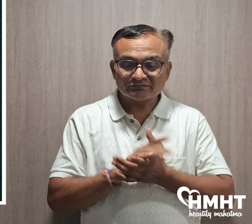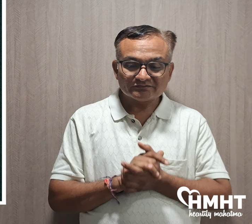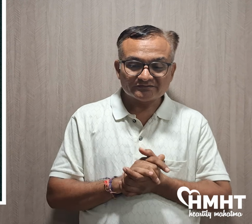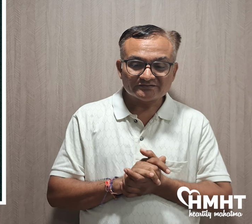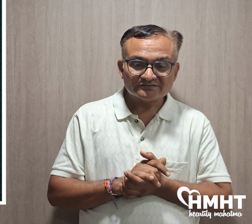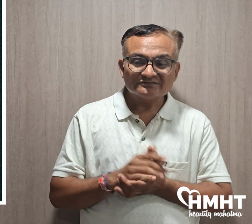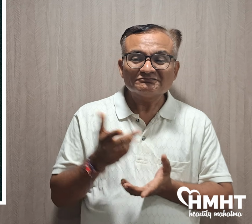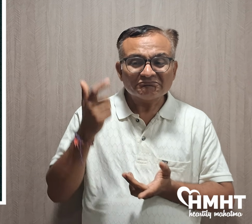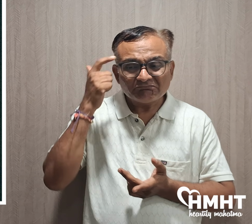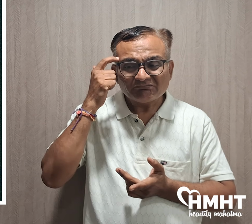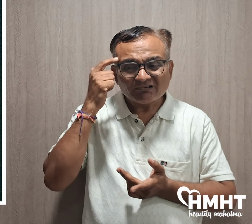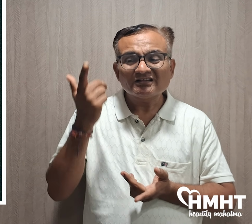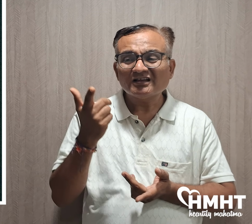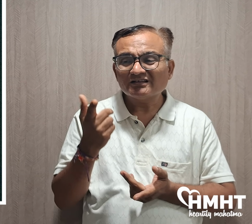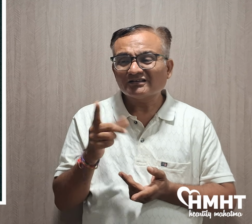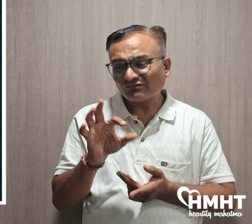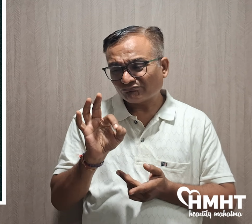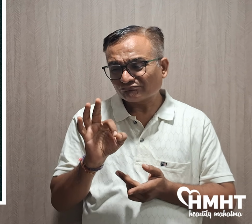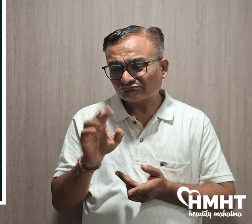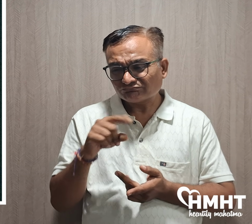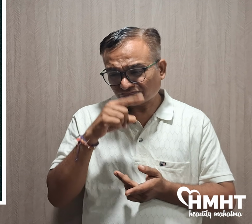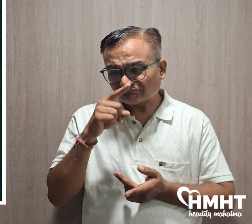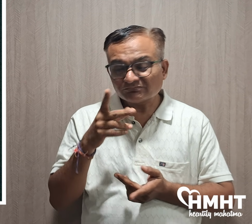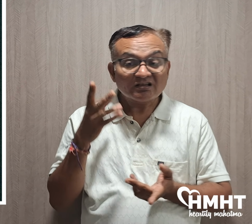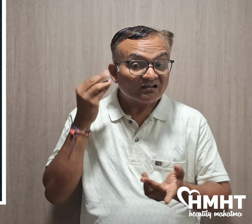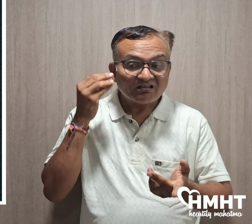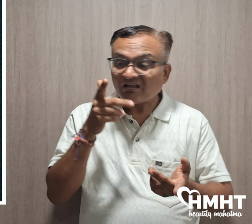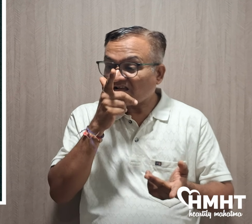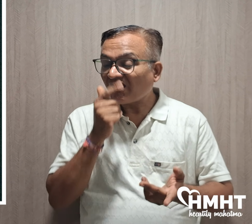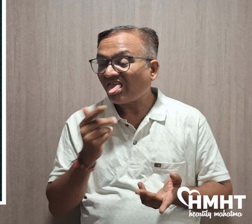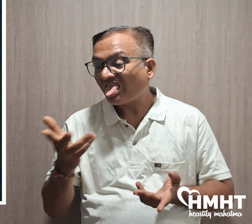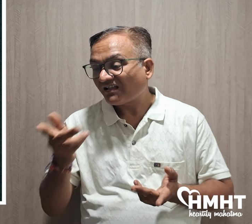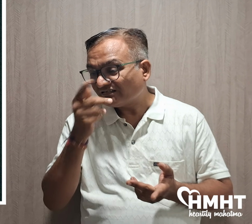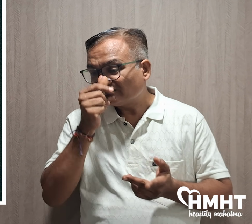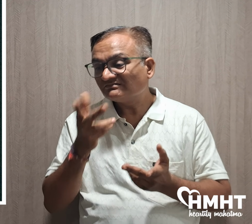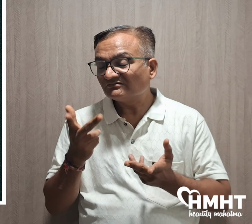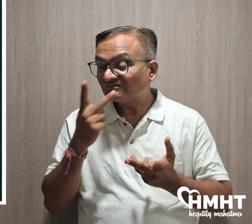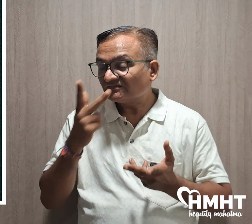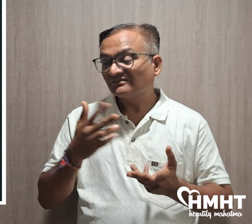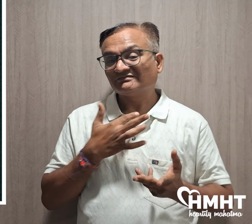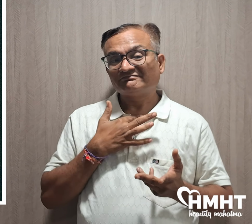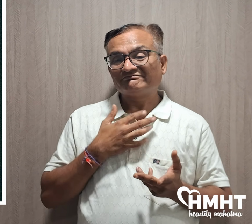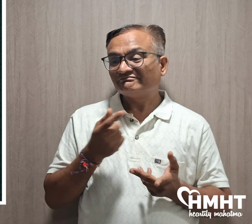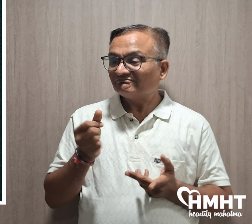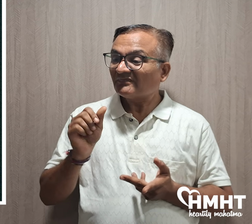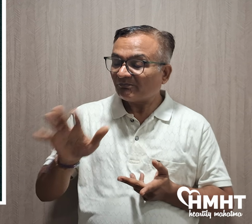શું કરવું? જોઈને પણ મન તો થઈ જાય કે યાર બિચારા કેટલું દુઃખી છે, આપણે એને આપવા જોઈએ,